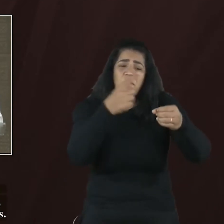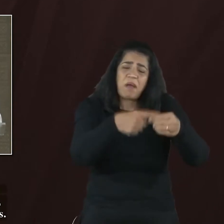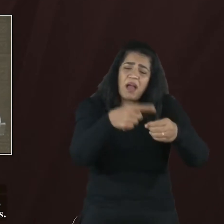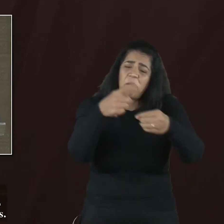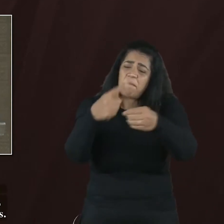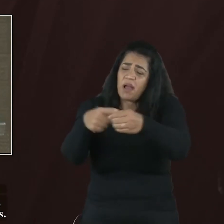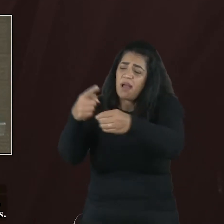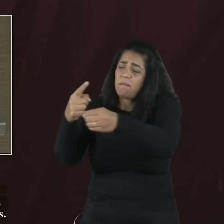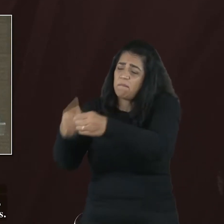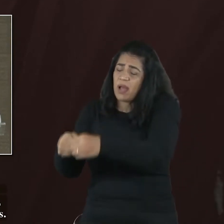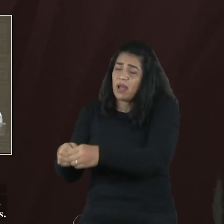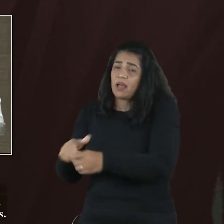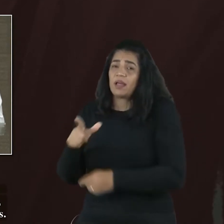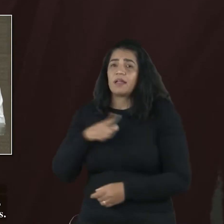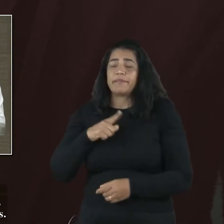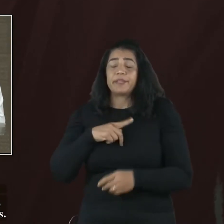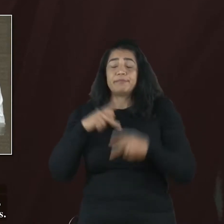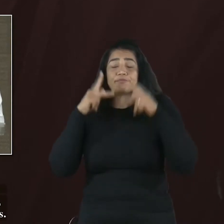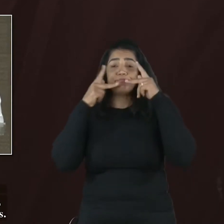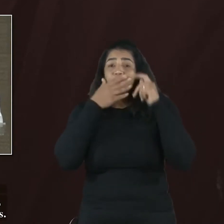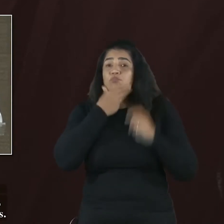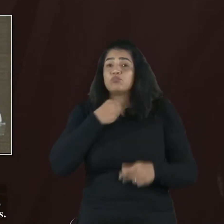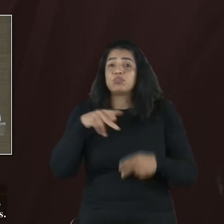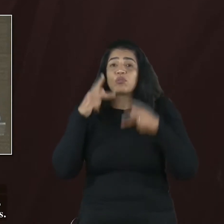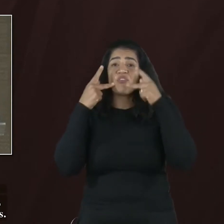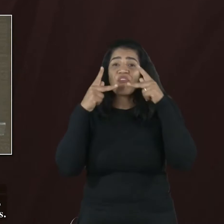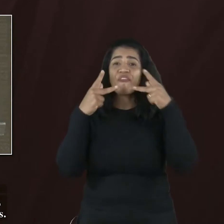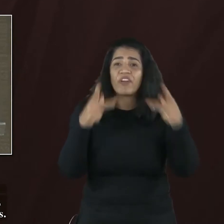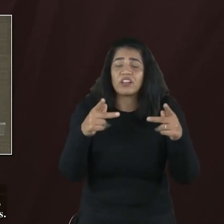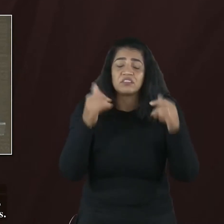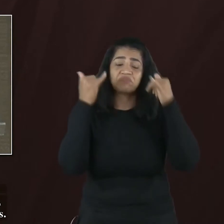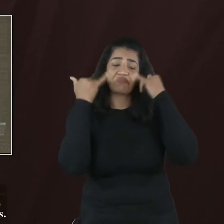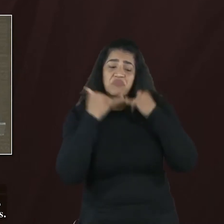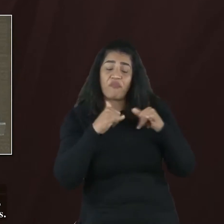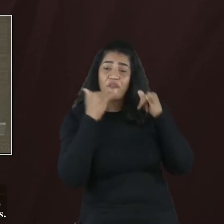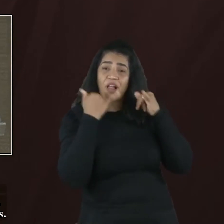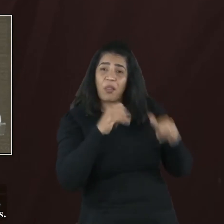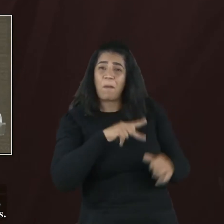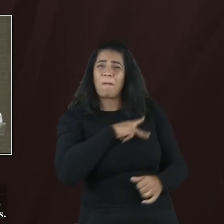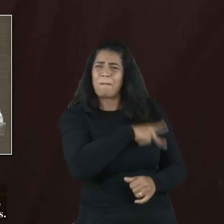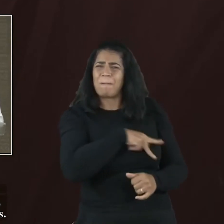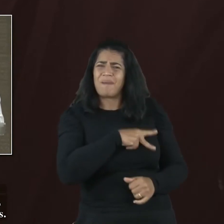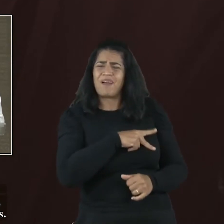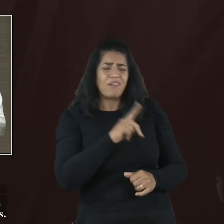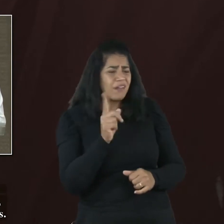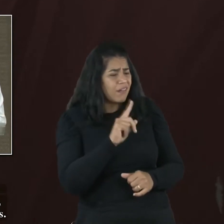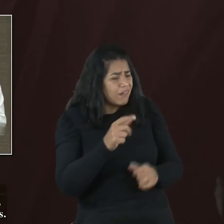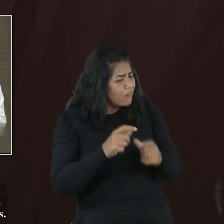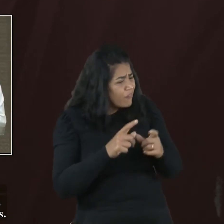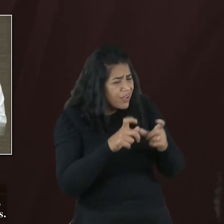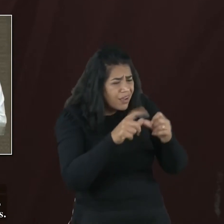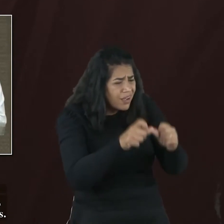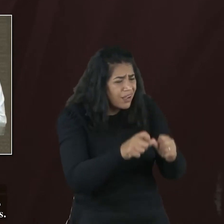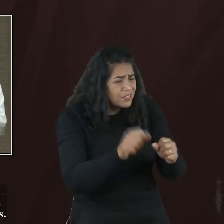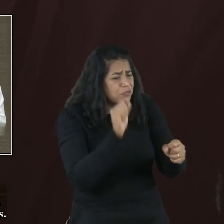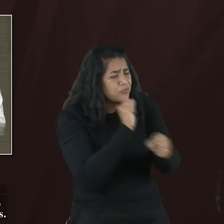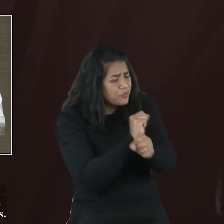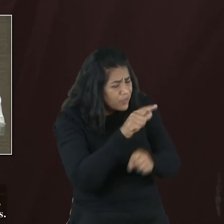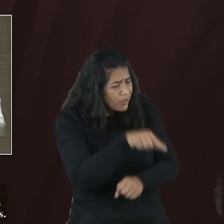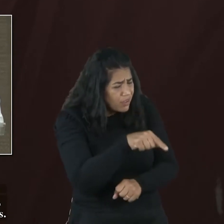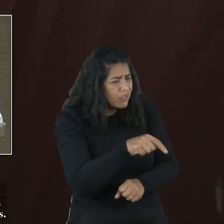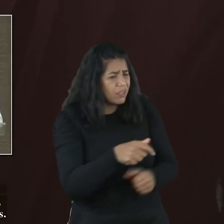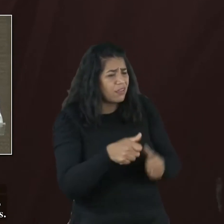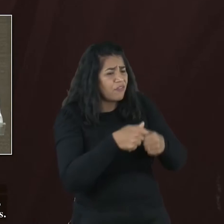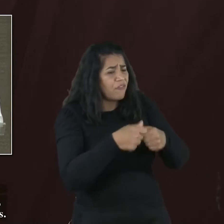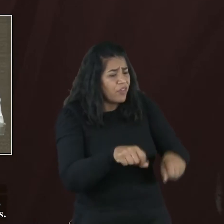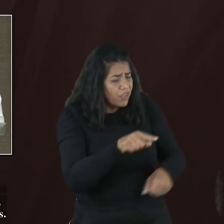falaram para ele não ir, porque lá, né, ele espera cadeia e tribulações. Então Paulo estava